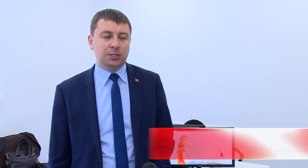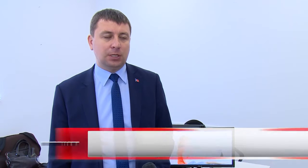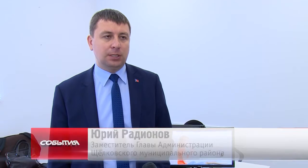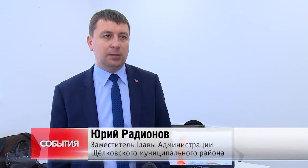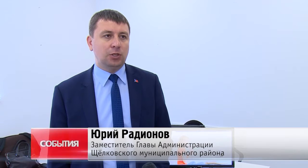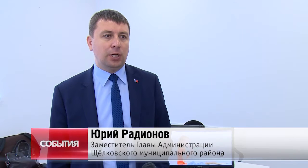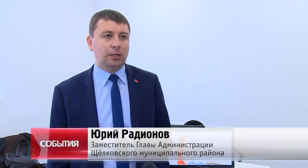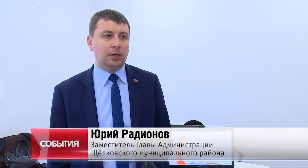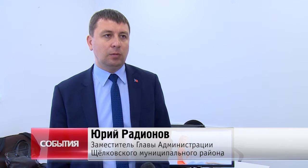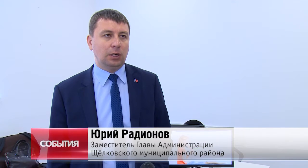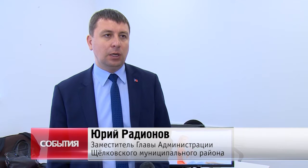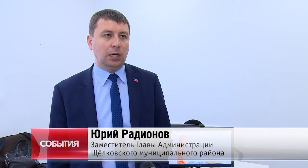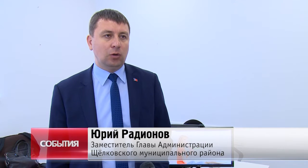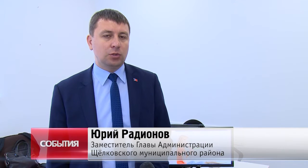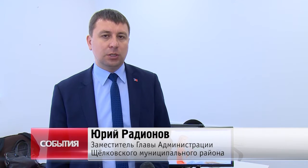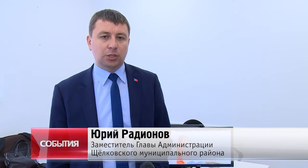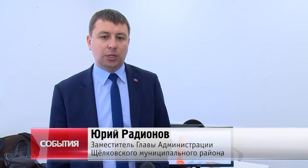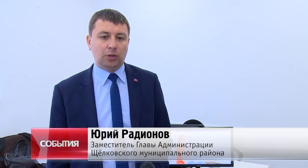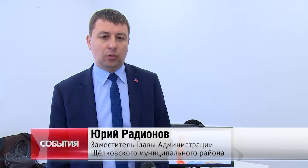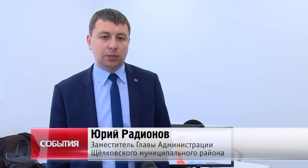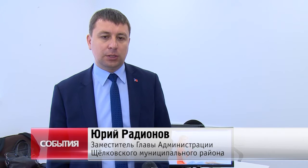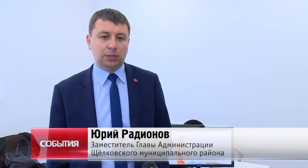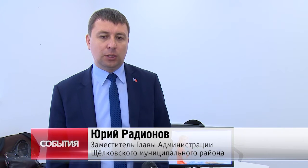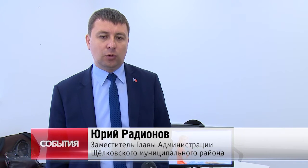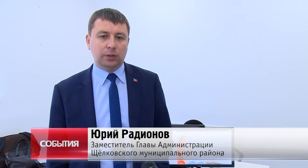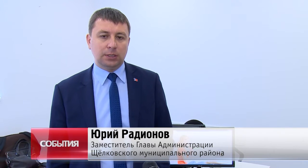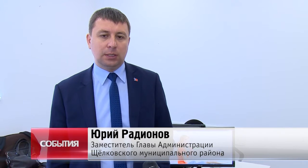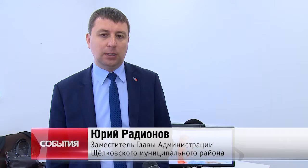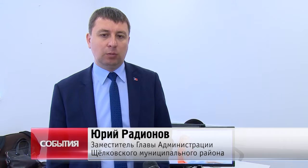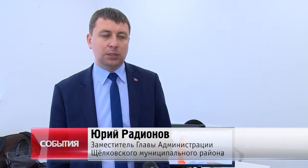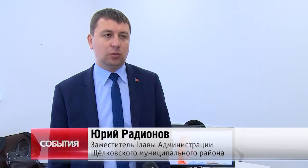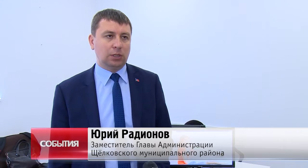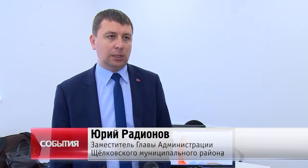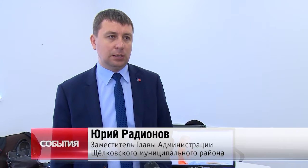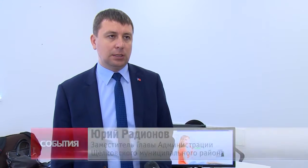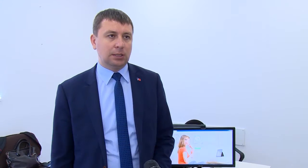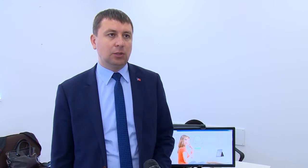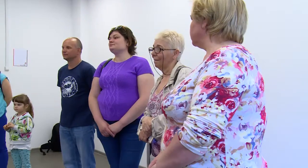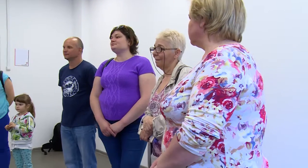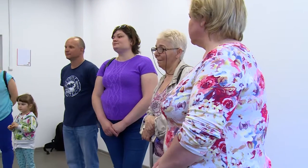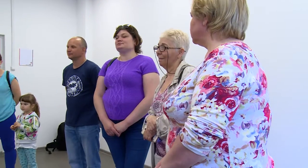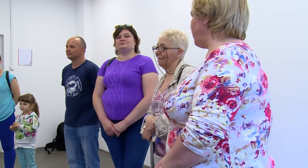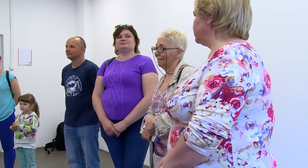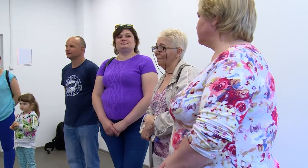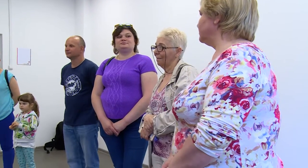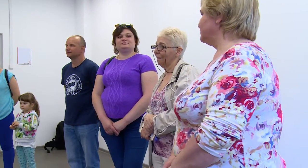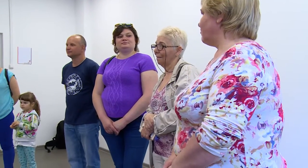Критические замечания мы услышали от руководителя областной организации, которая сегодня присутствовала.